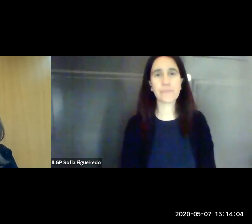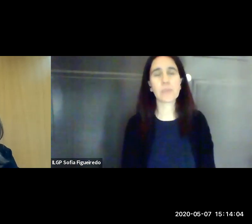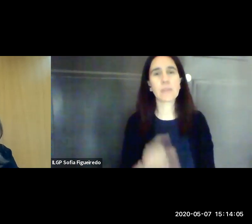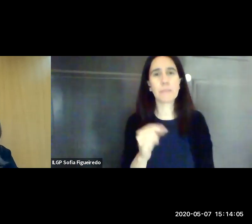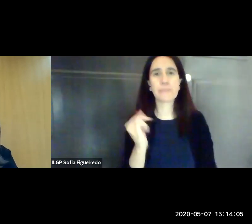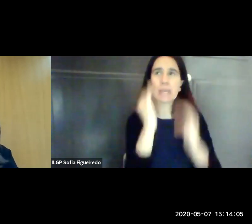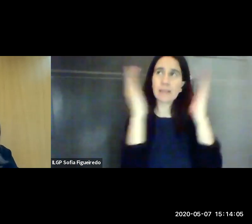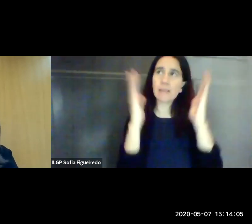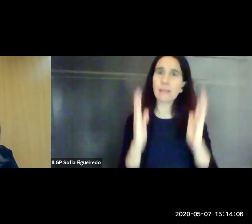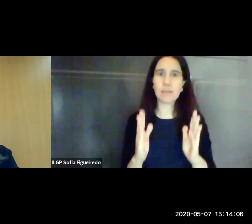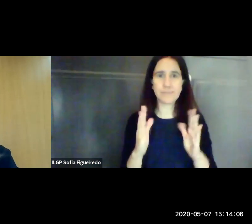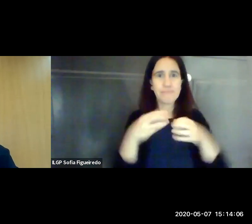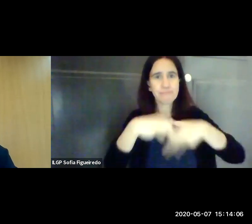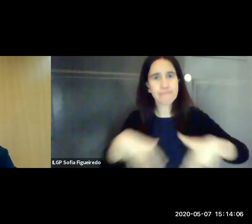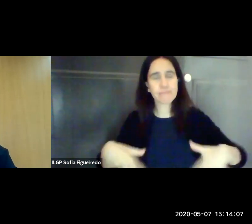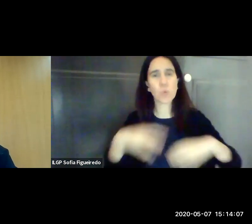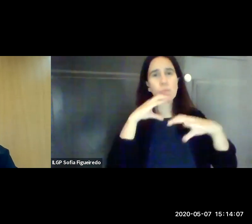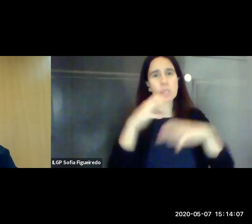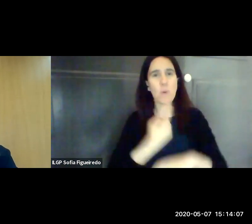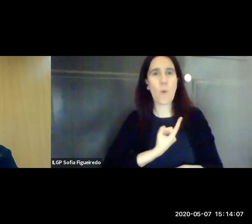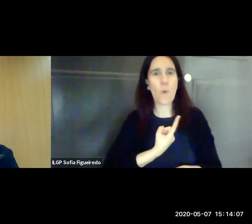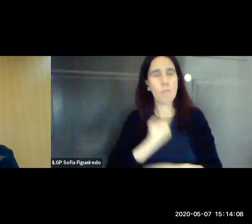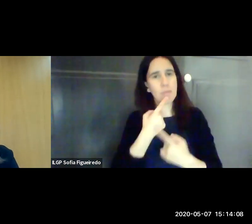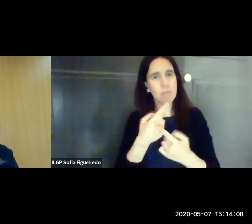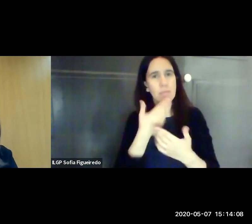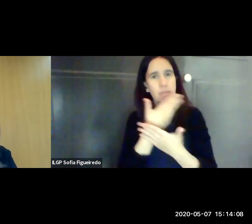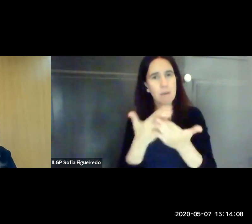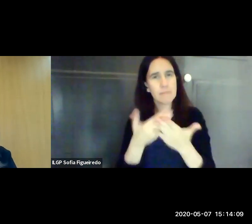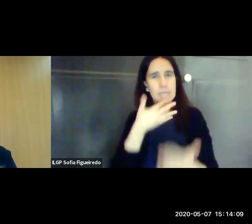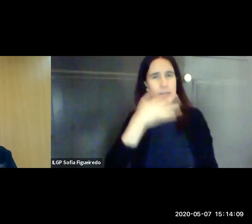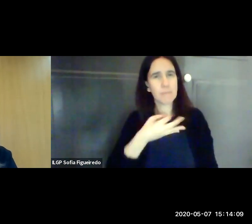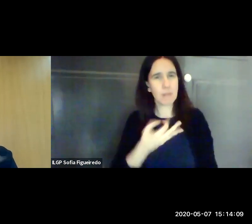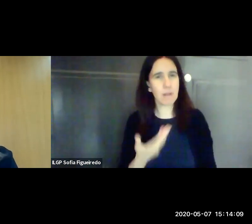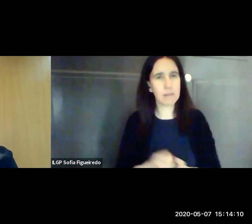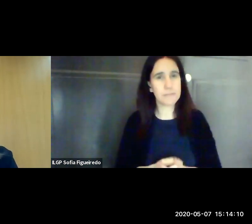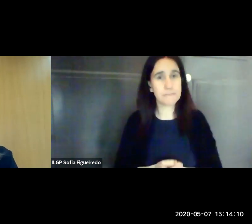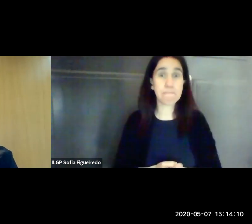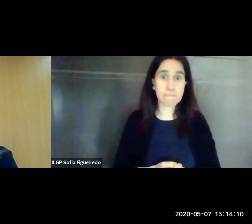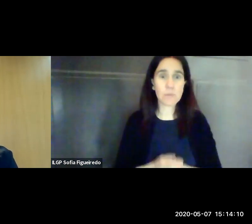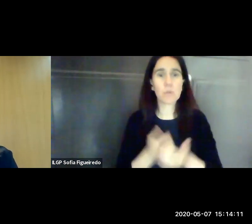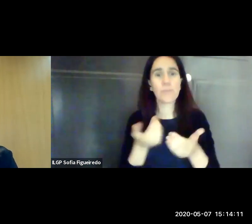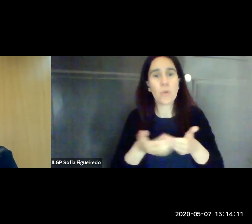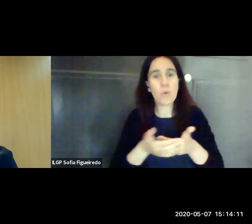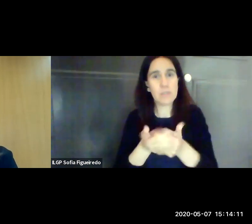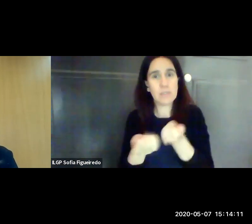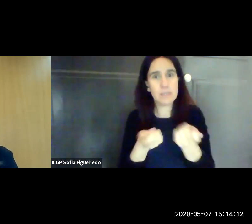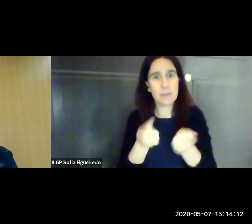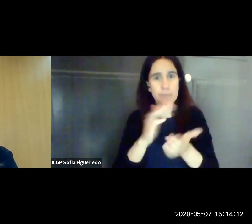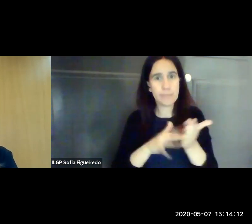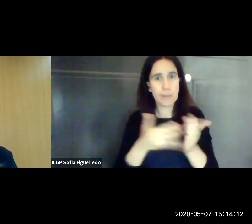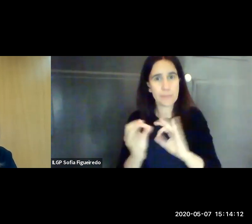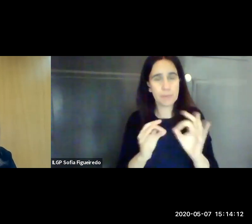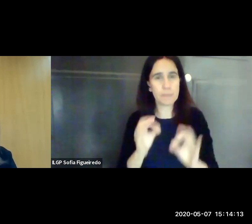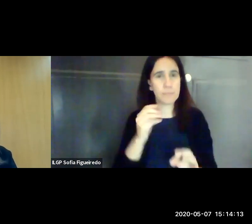ou organismo também é importante, portanto, dá credibilidade. Ou seja, a organização e o planeamento deve ser uma preocupação,